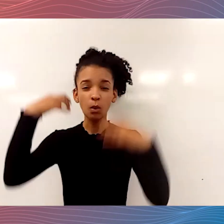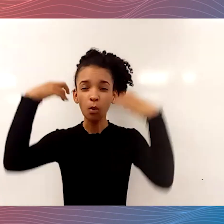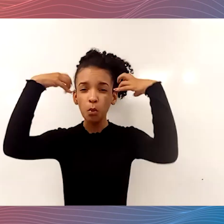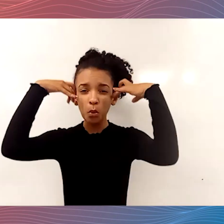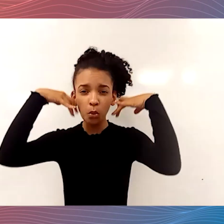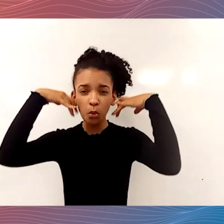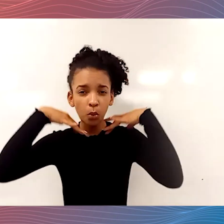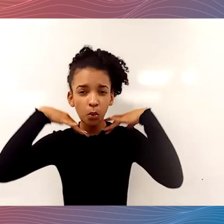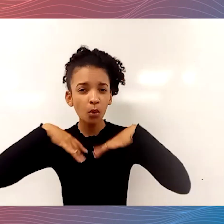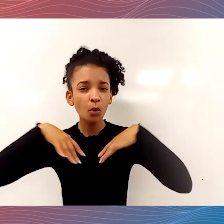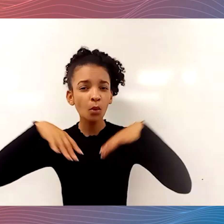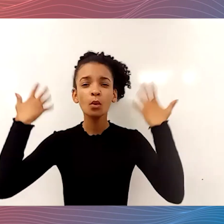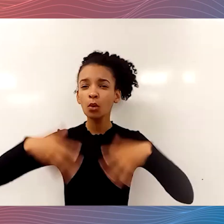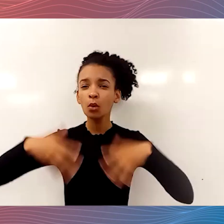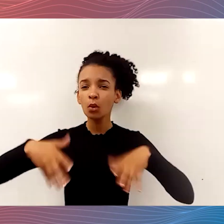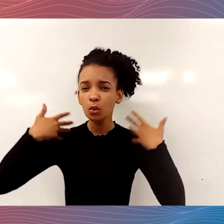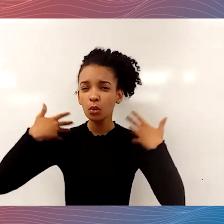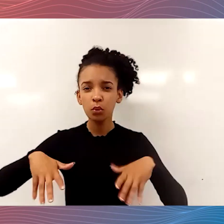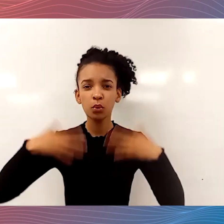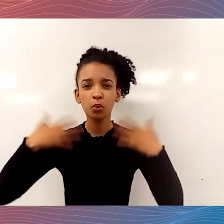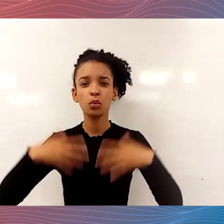Ar-condicionado é como